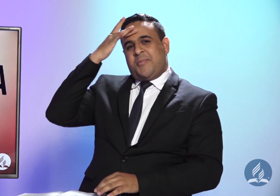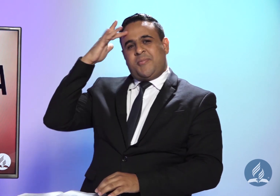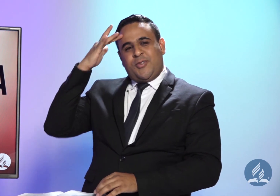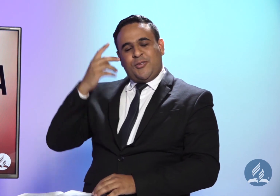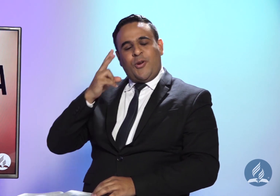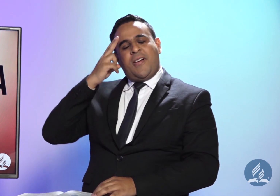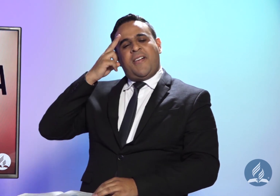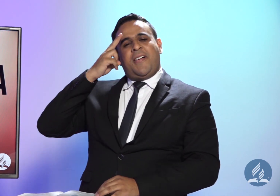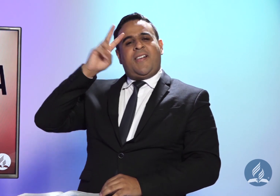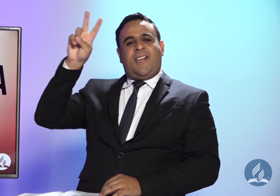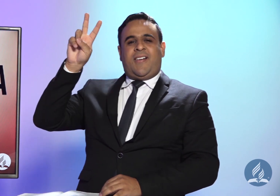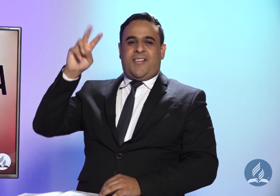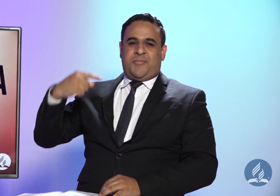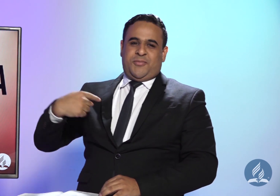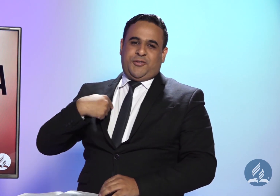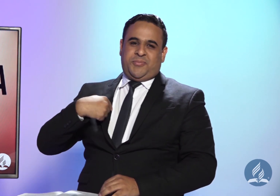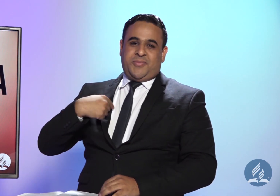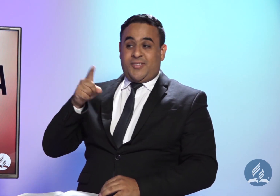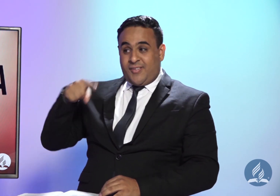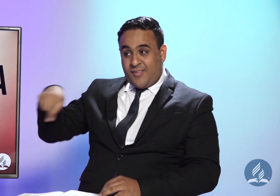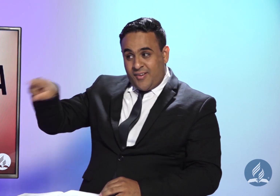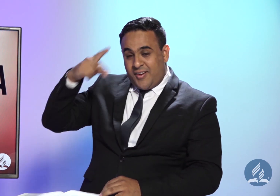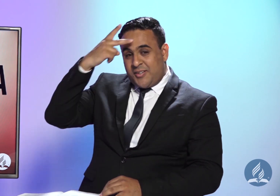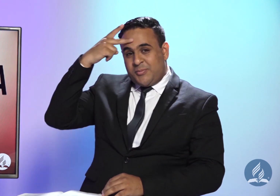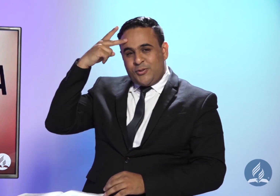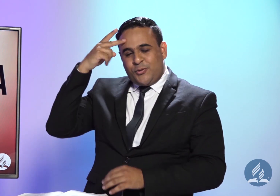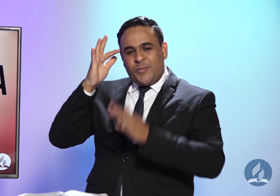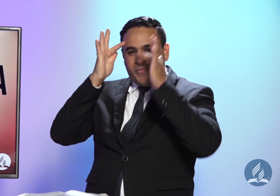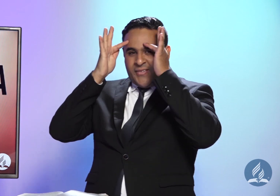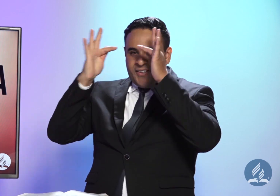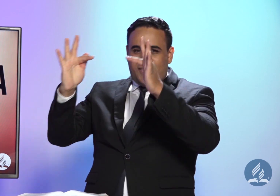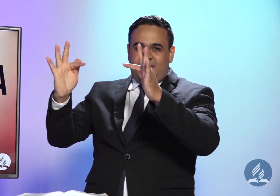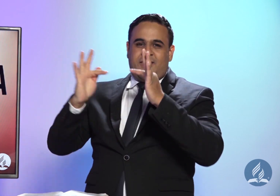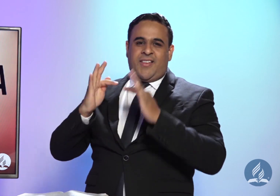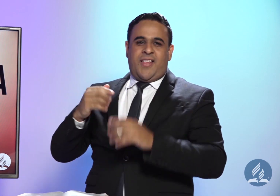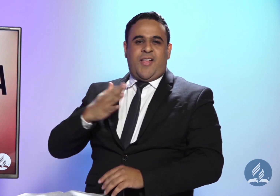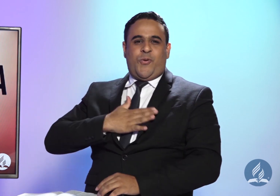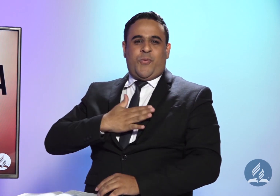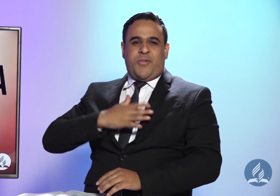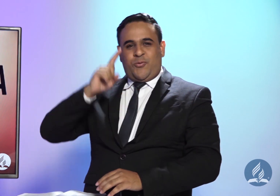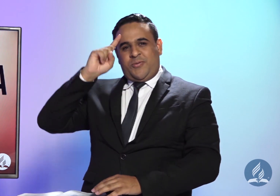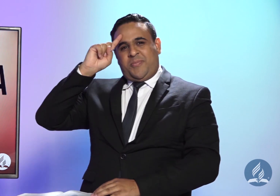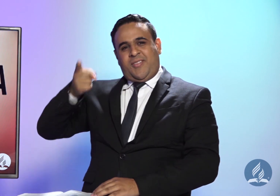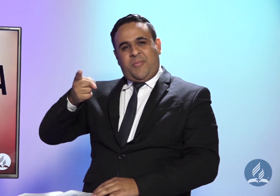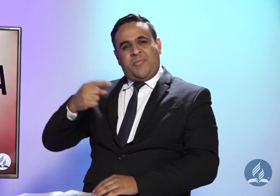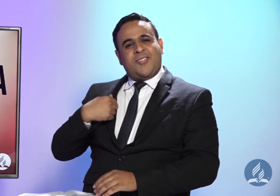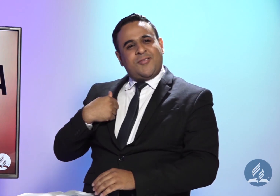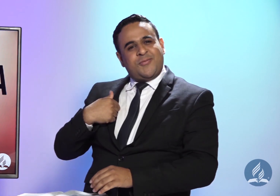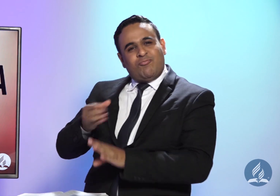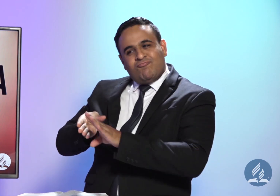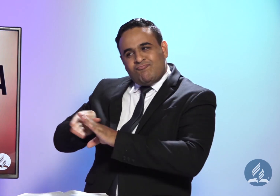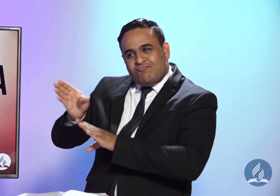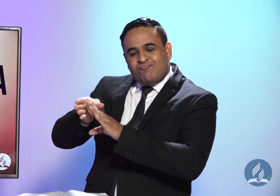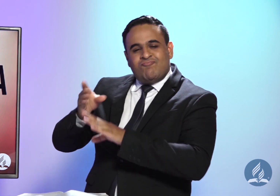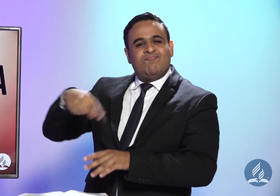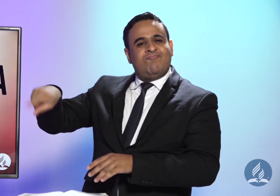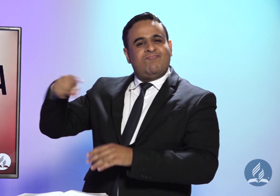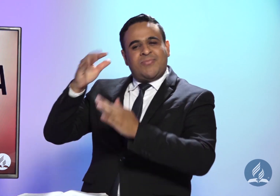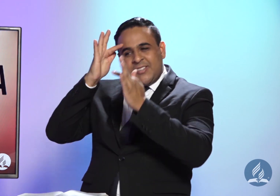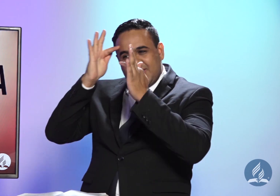aqui na terra, mas que deram a sua vida através do testemunho, viveram pela fé, deram